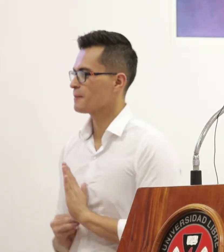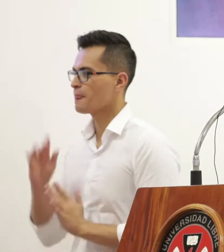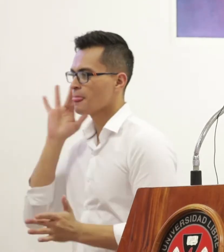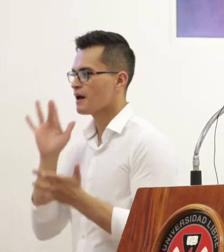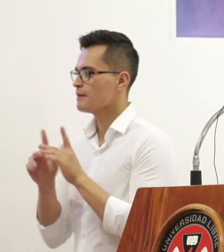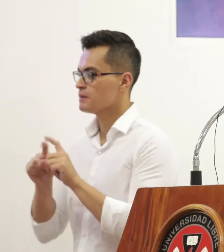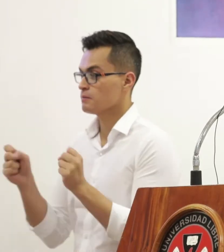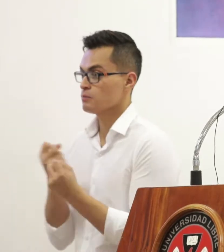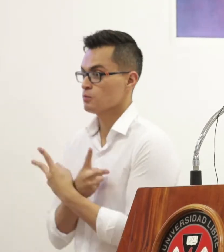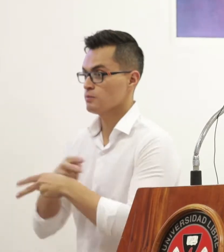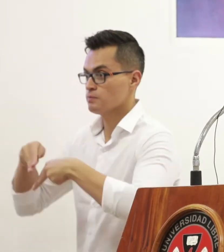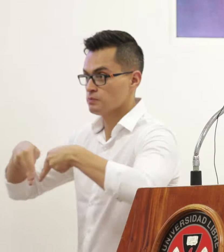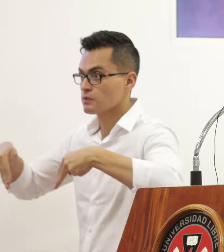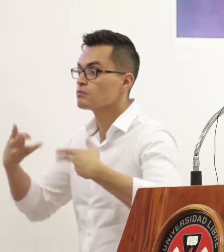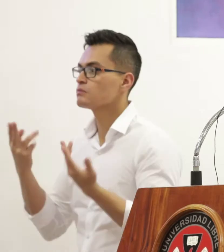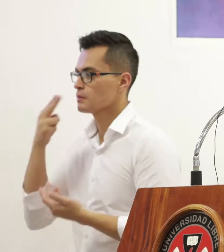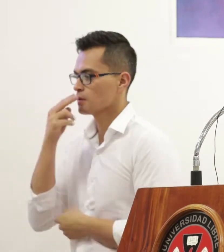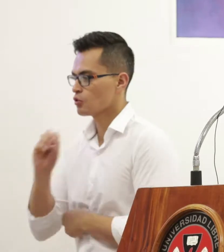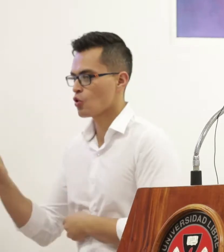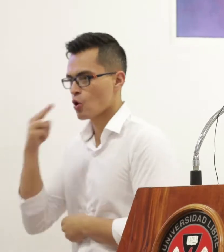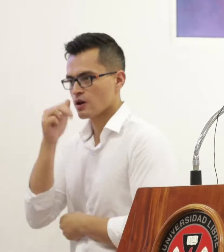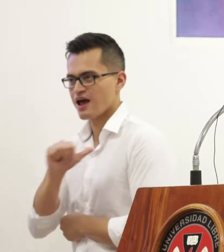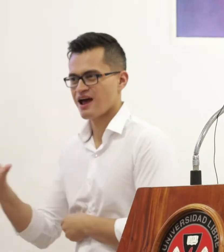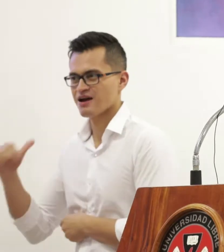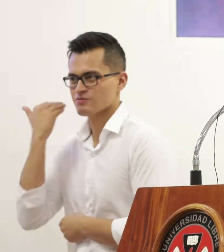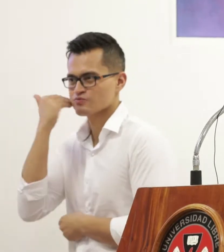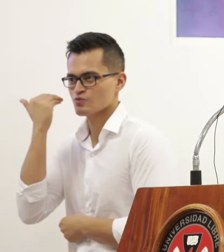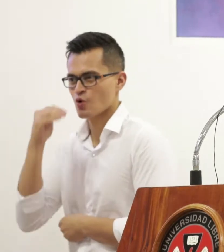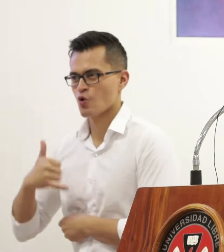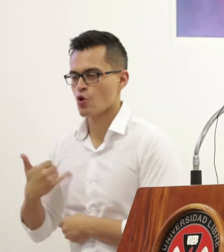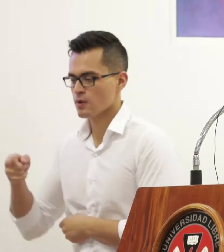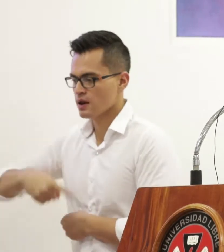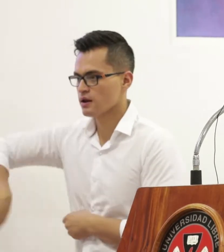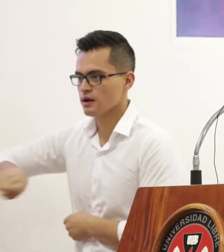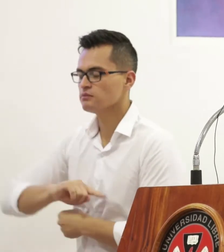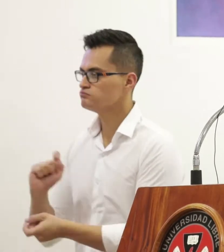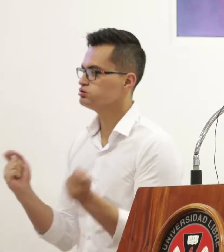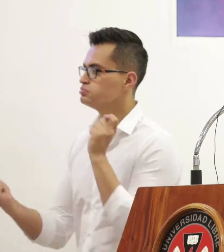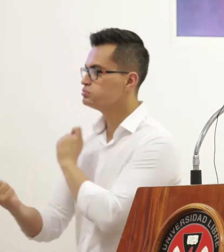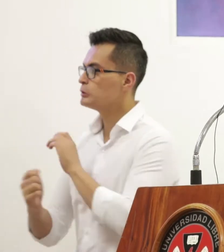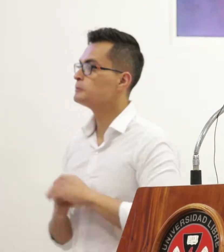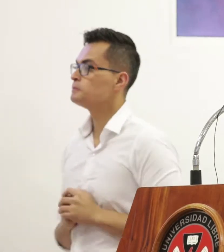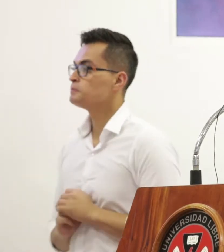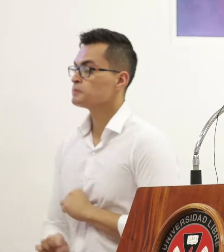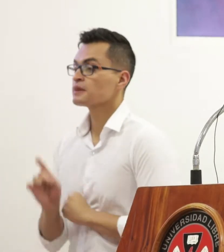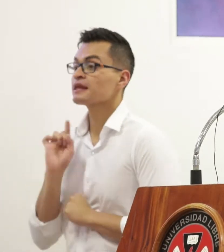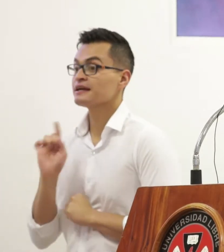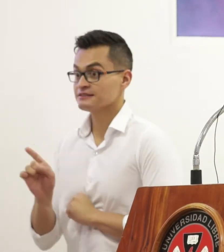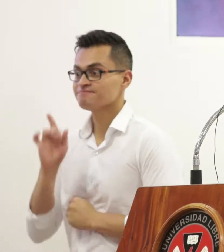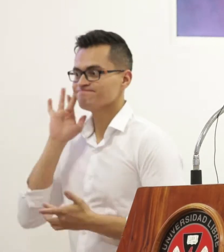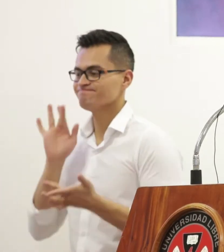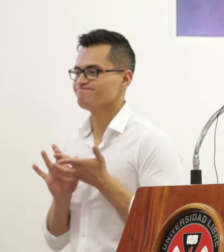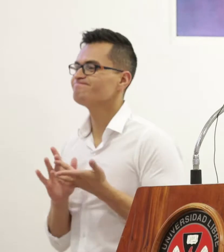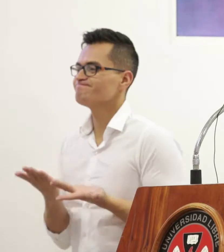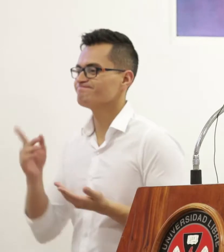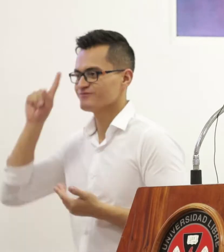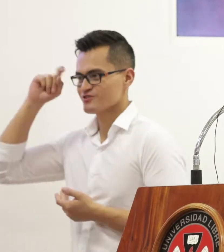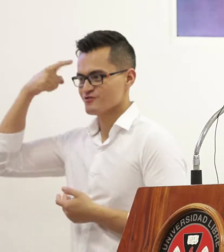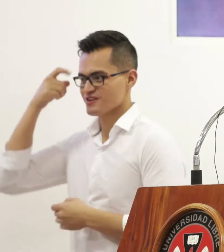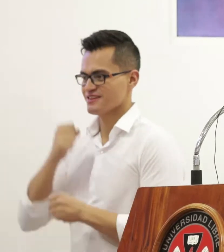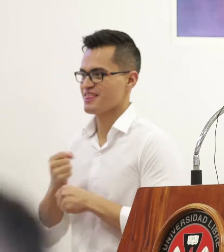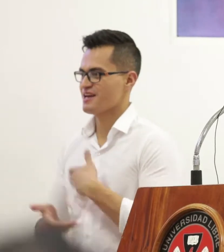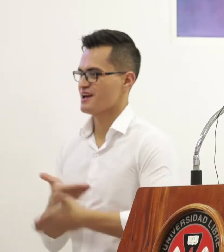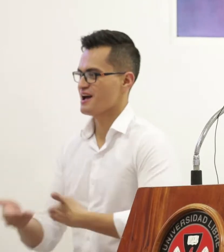en género contra niños, niñas, adolescentes y mujeres, en sintonía, por supuesto, con lo que está haciendo el gobierno. Hemos